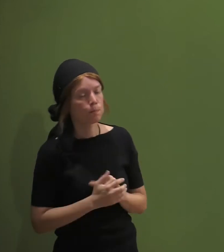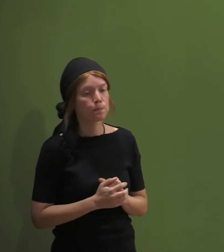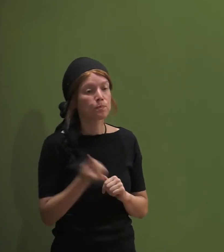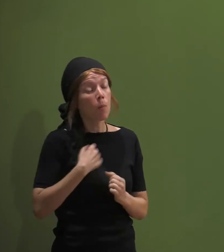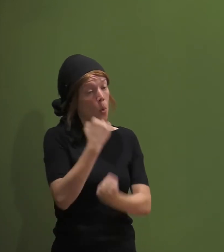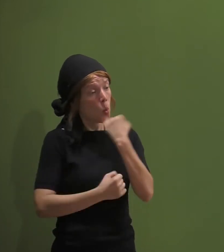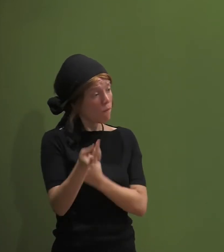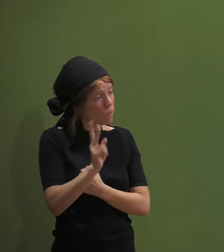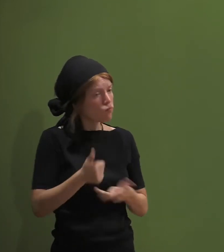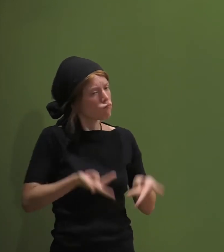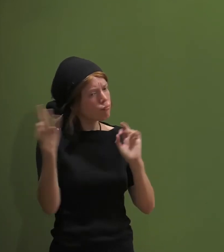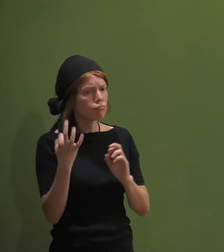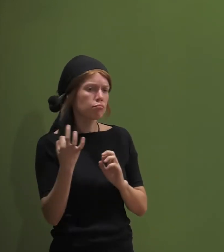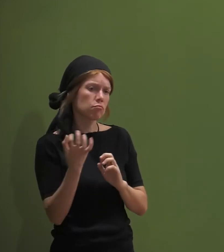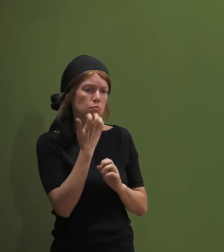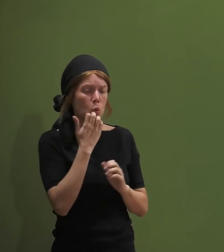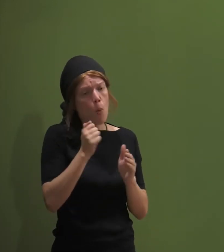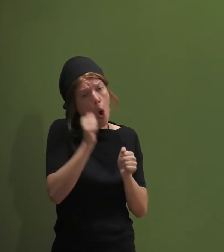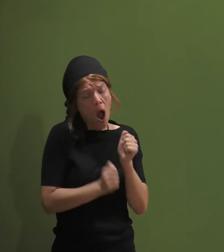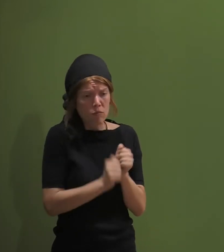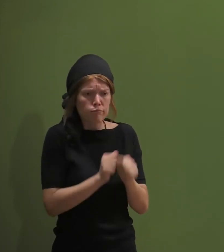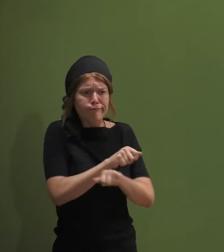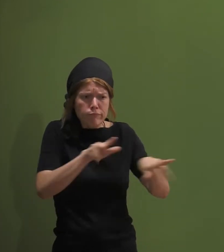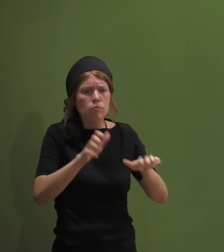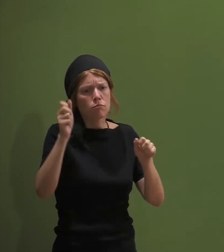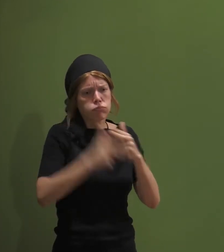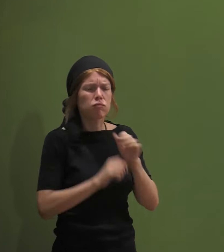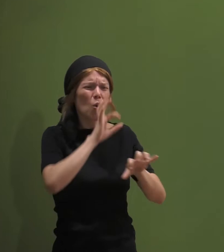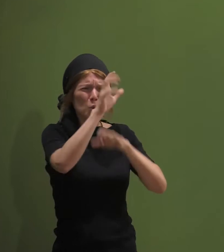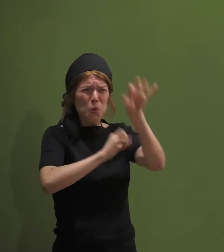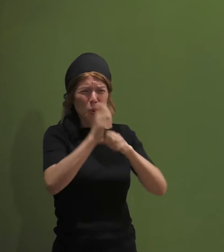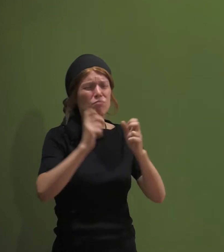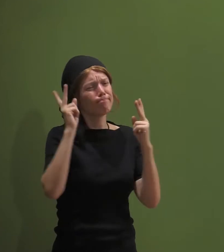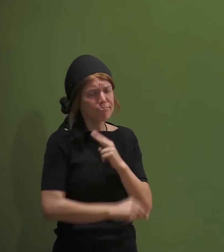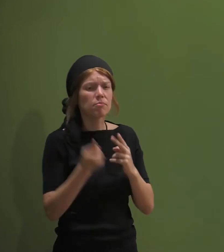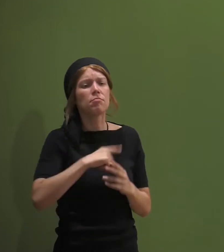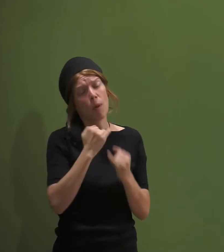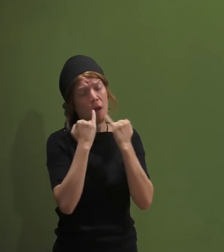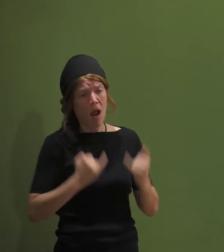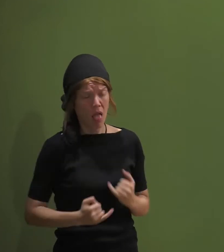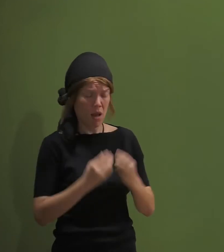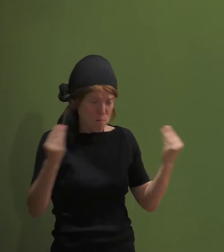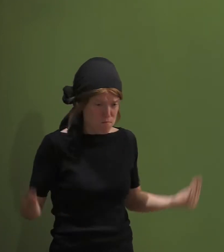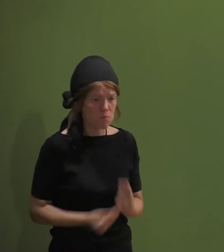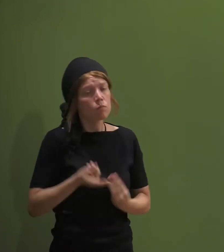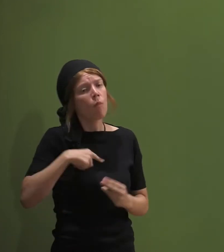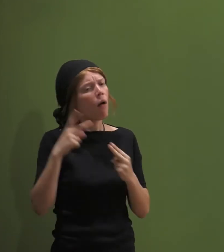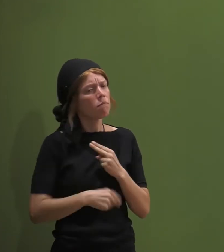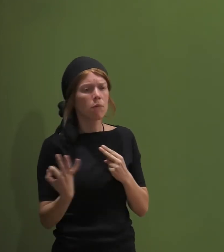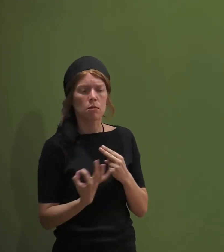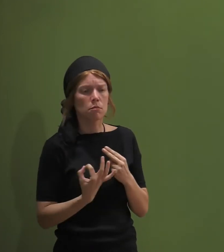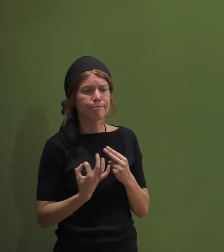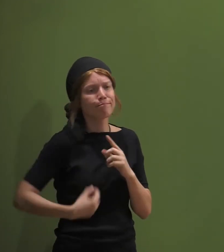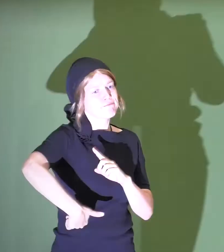economía verde debe permitir reducir las emisiones de carbono y la contaminación, mejorando la eficiencia energética y de recursos y evitando la pérdida